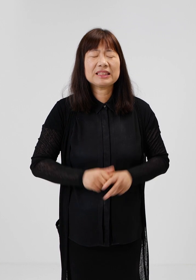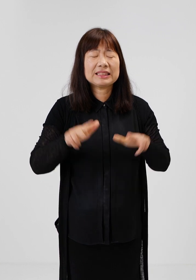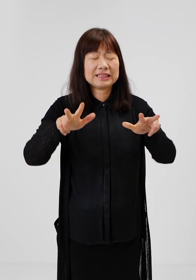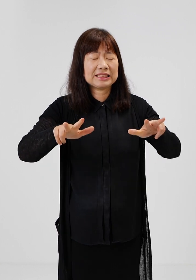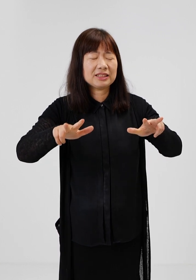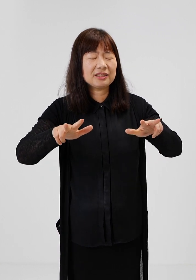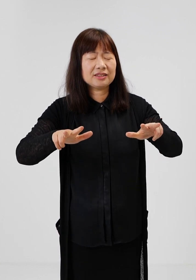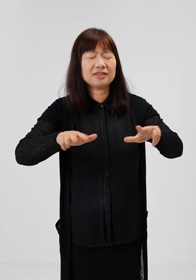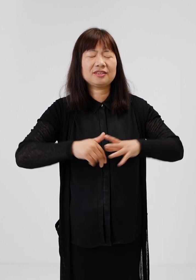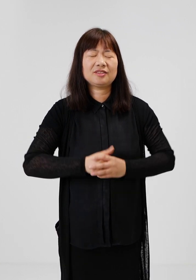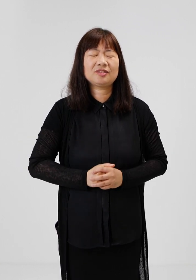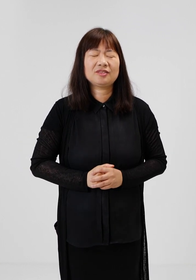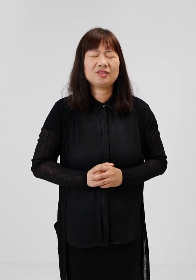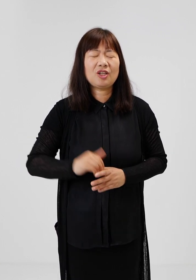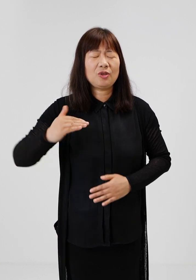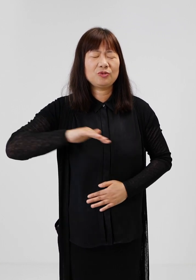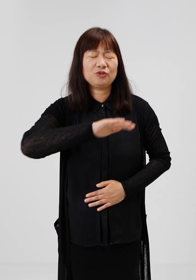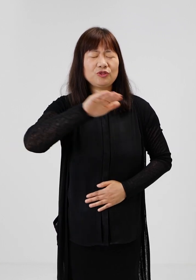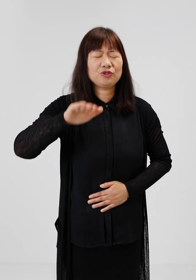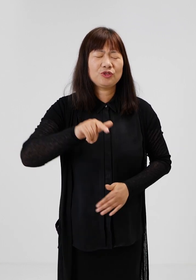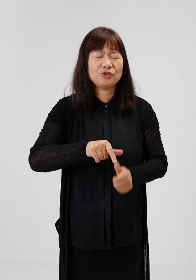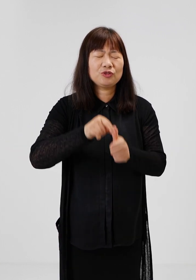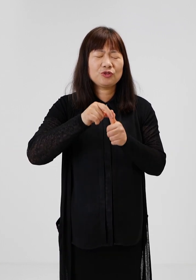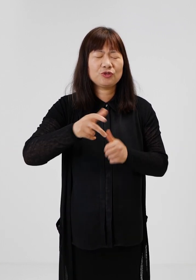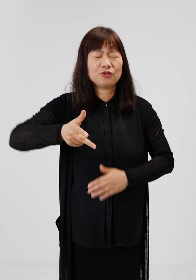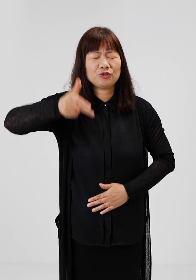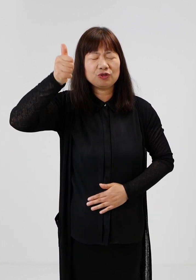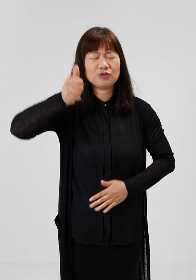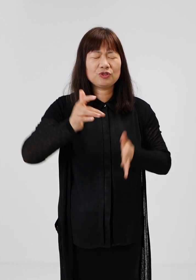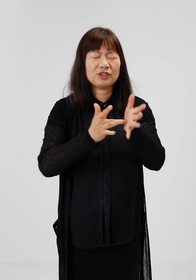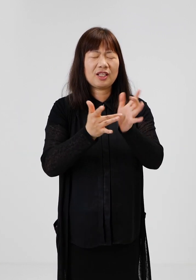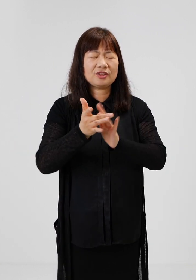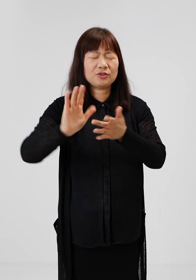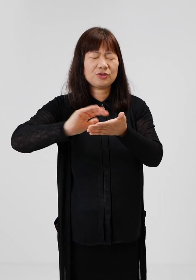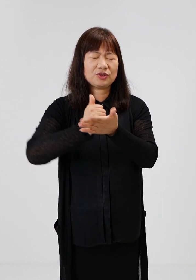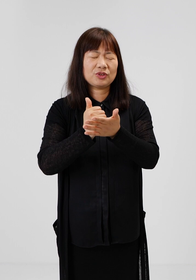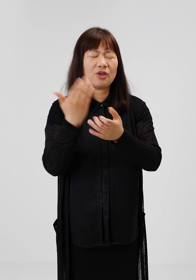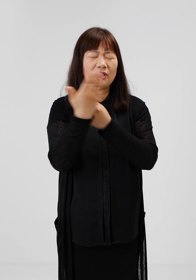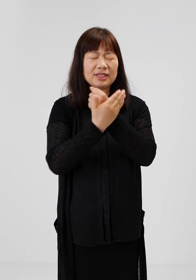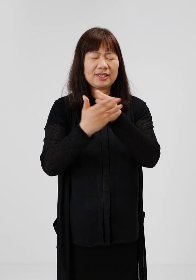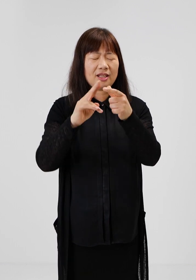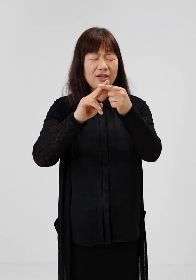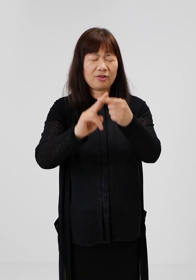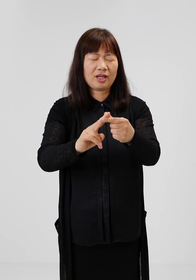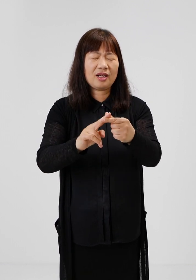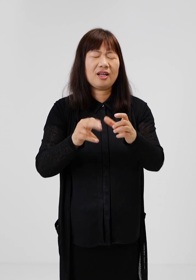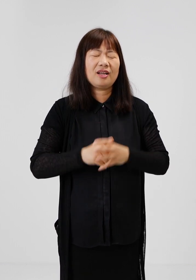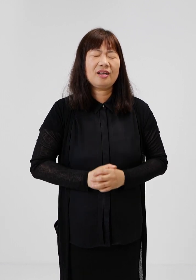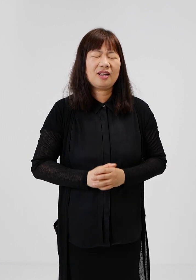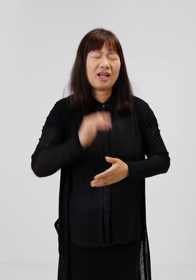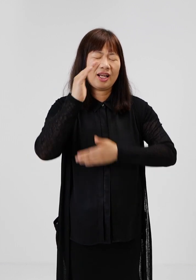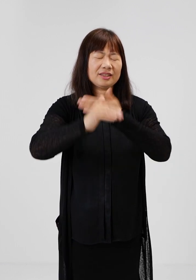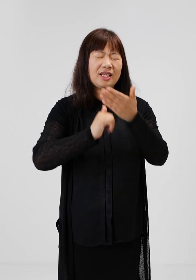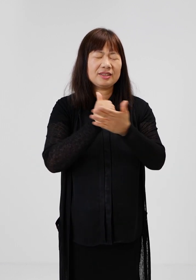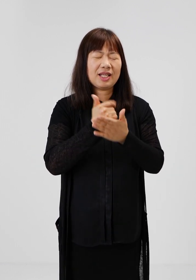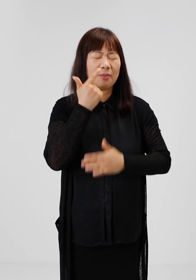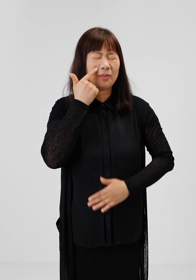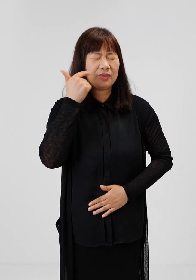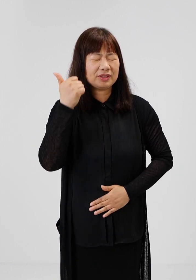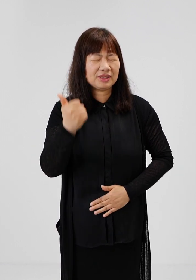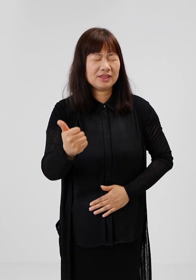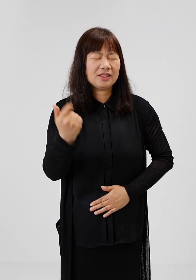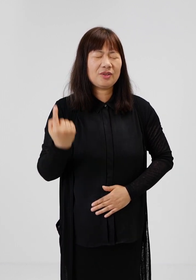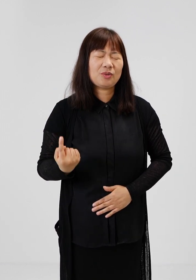지금은 우리 구주 예수 그리스도의 은혜와 하나님